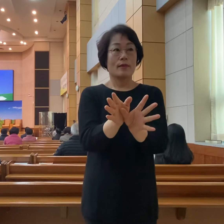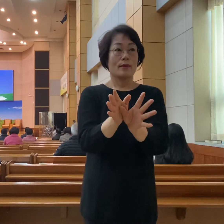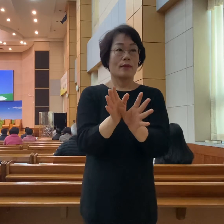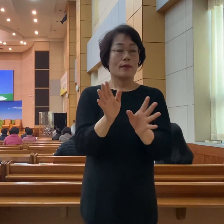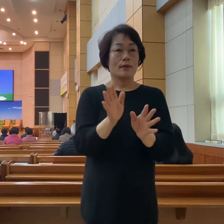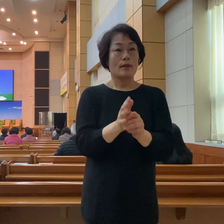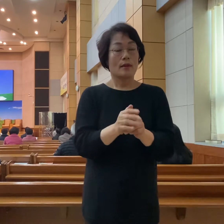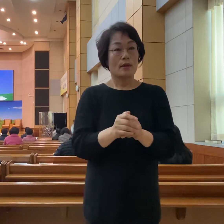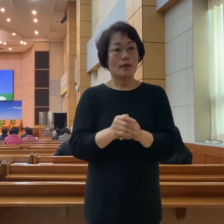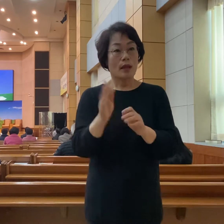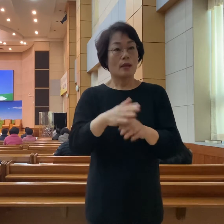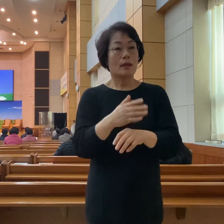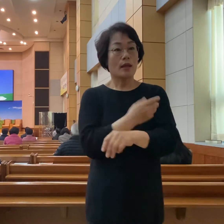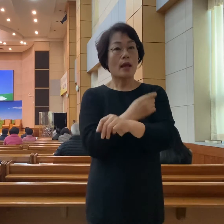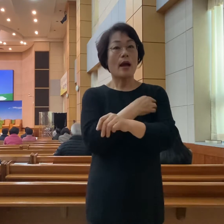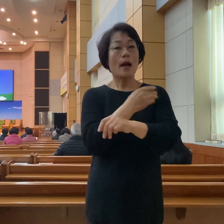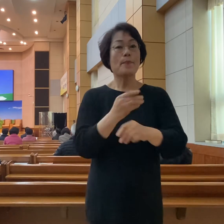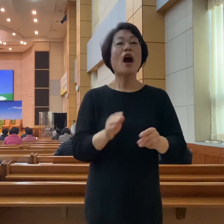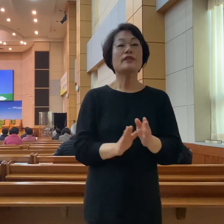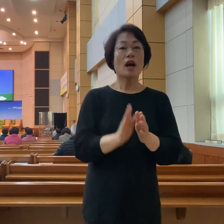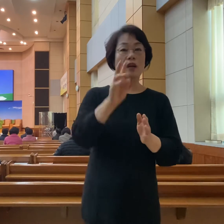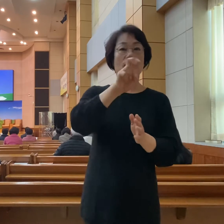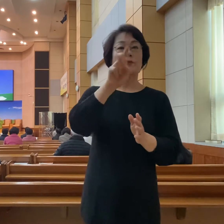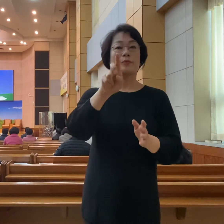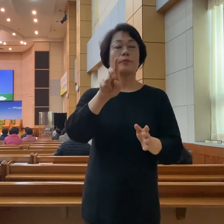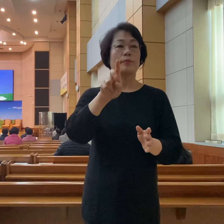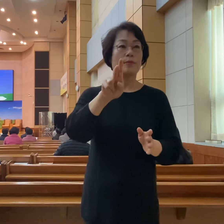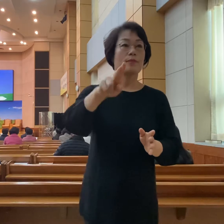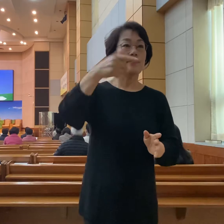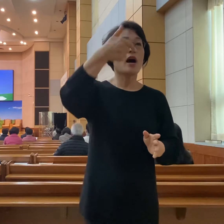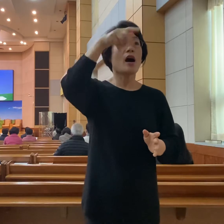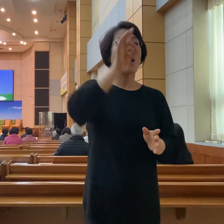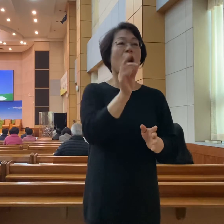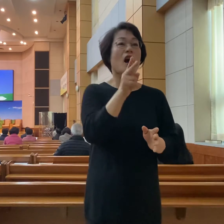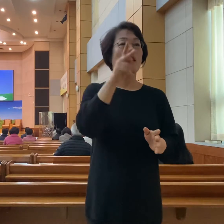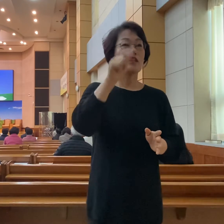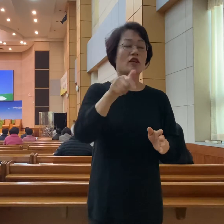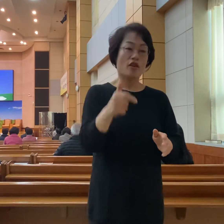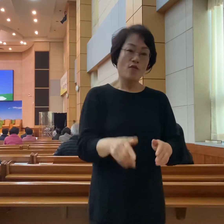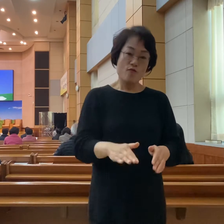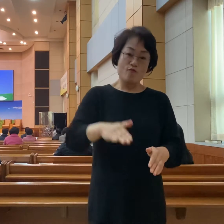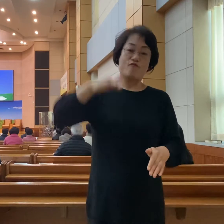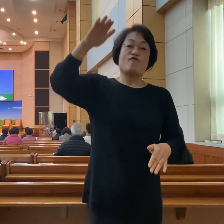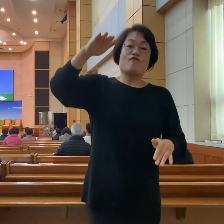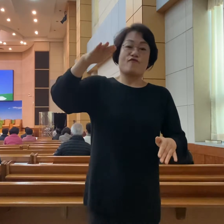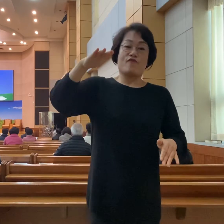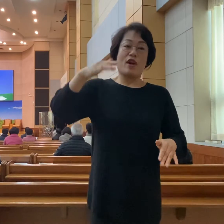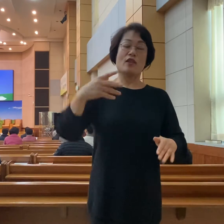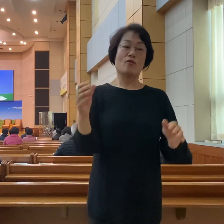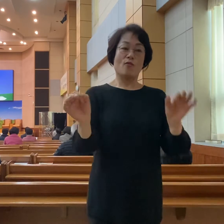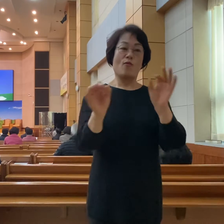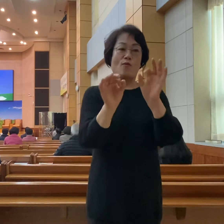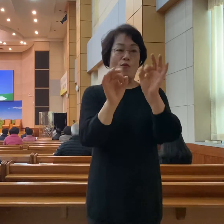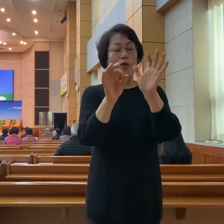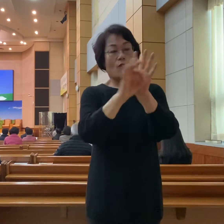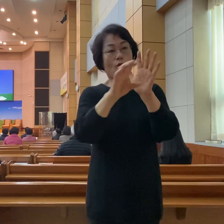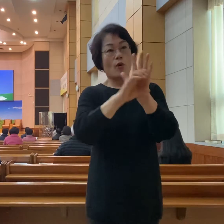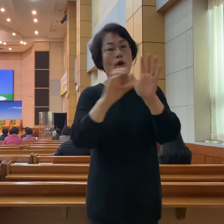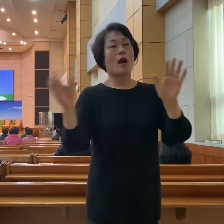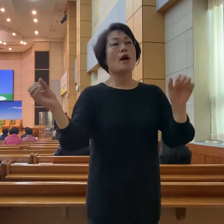면역이 형성되어서 정상적인 생활을 할 수 있겠는가 그래 하니까 2028년.